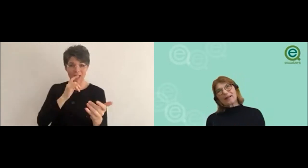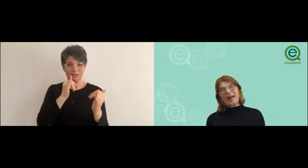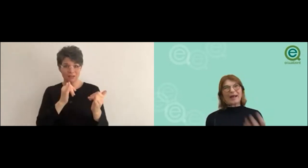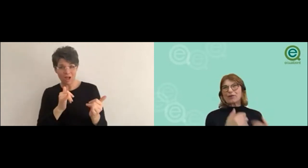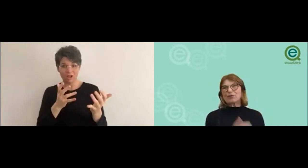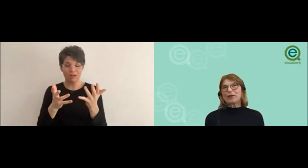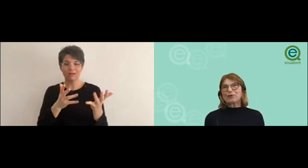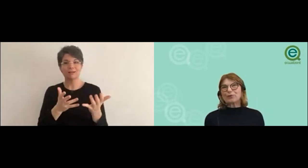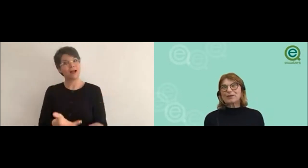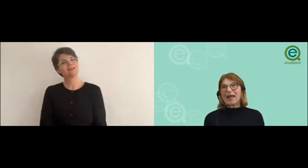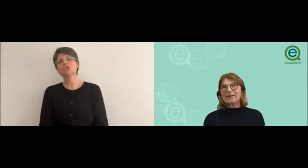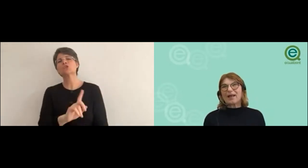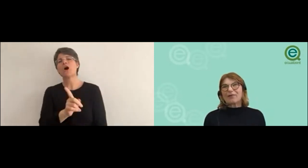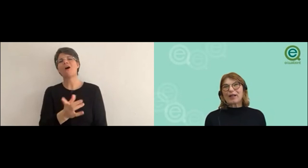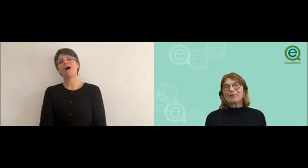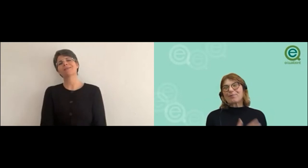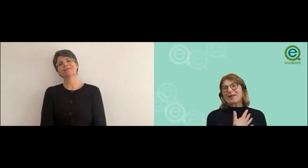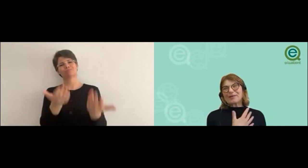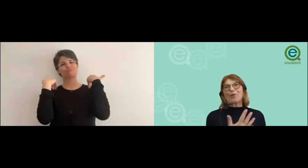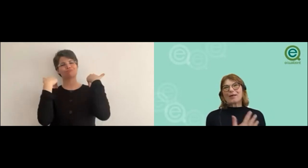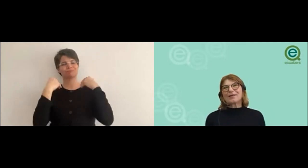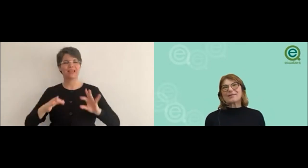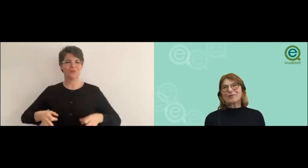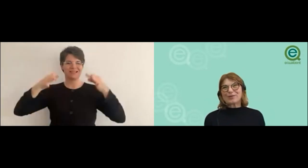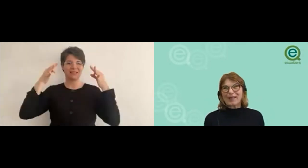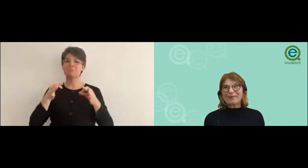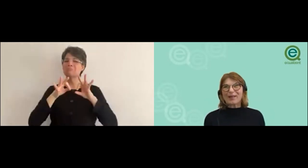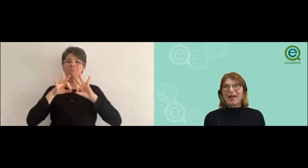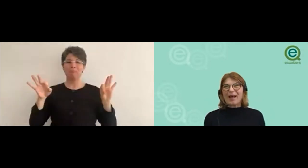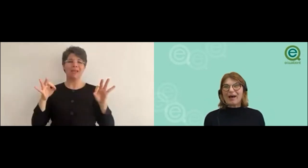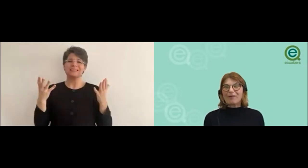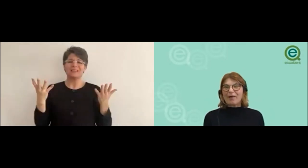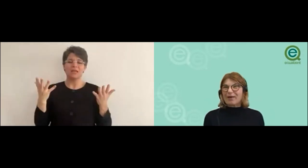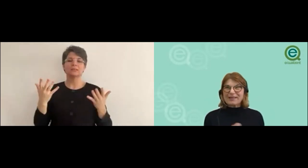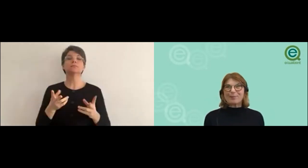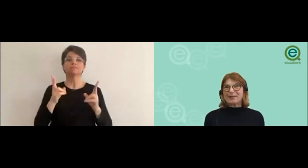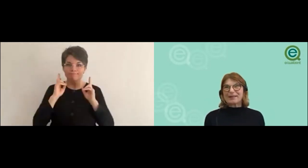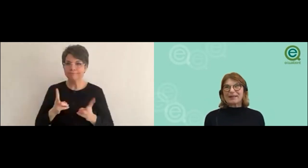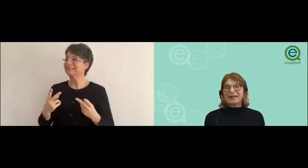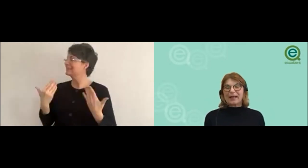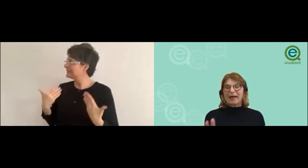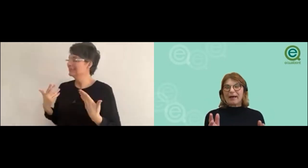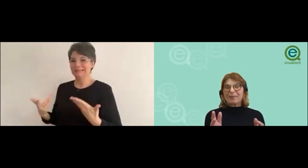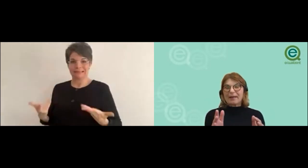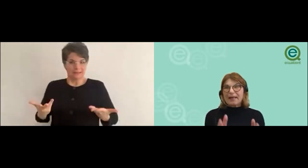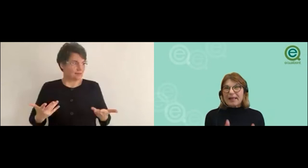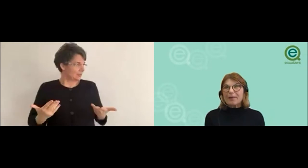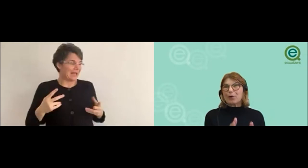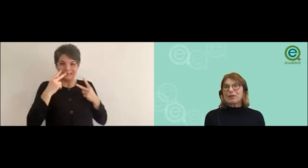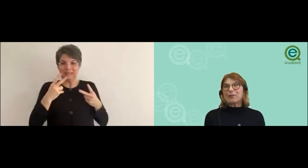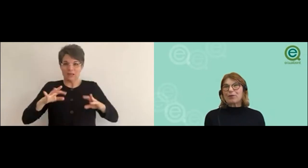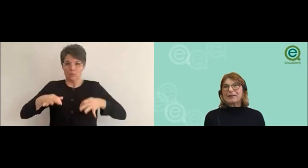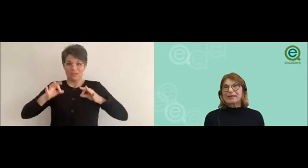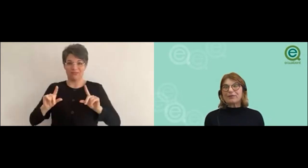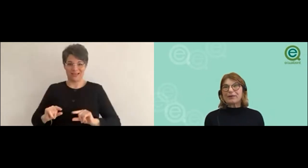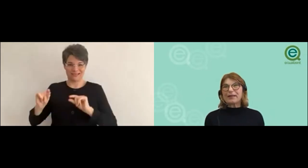dann laden wir sofort zu uns ein. Ich glaube, der beste Ort ist zu sehen, was hier passiert, hier bei uns